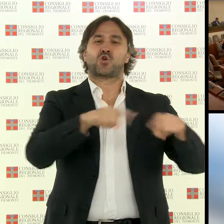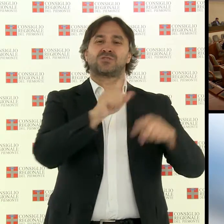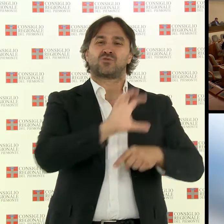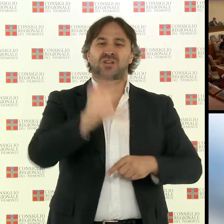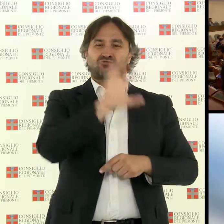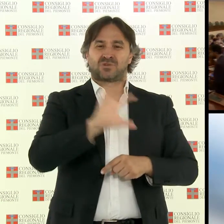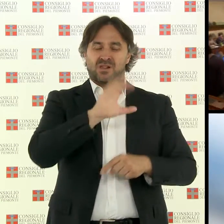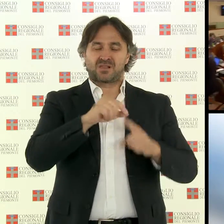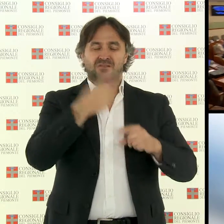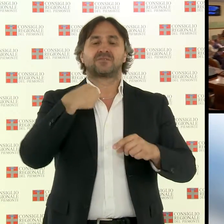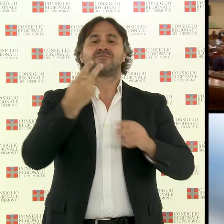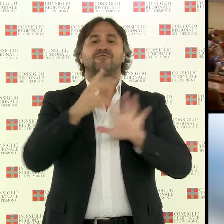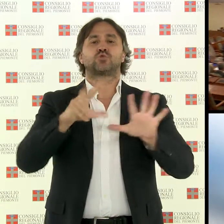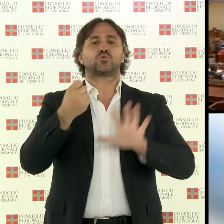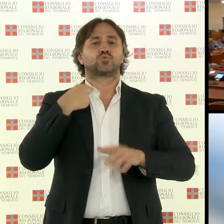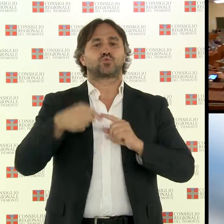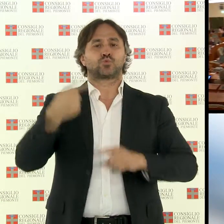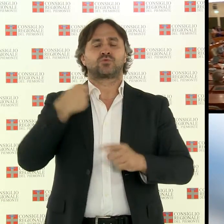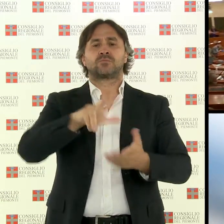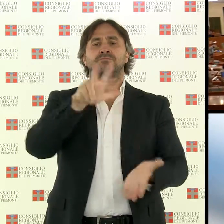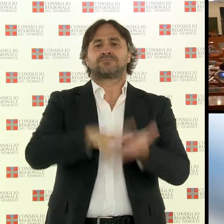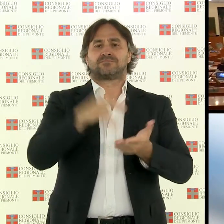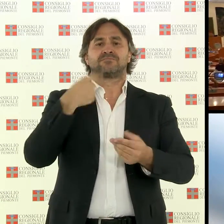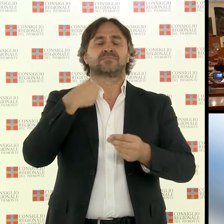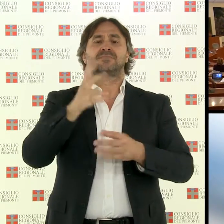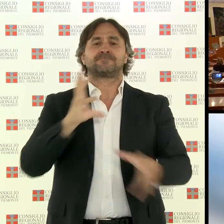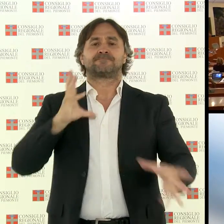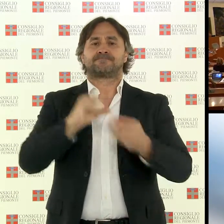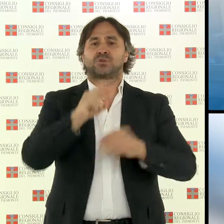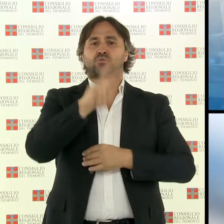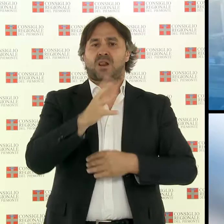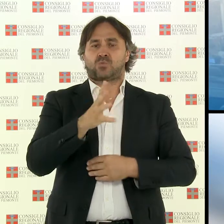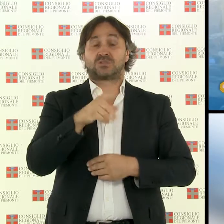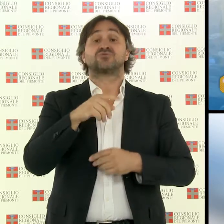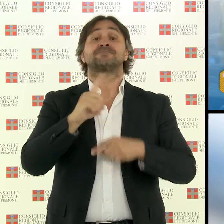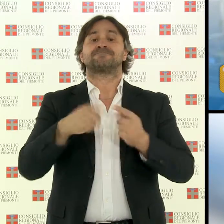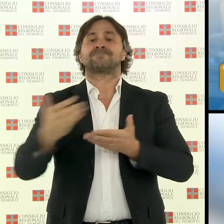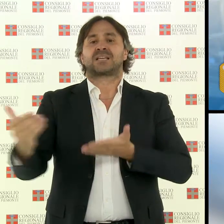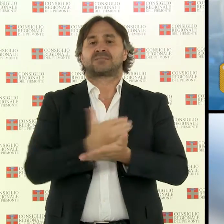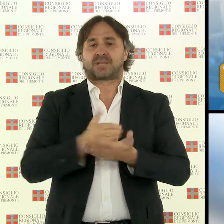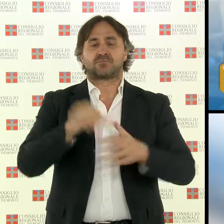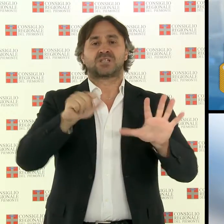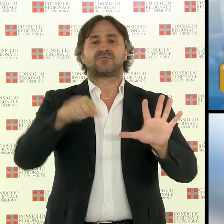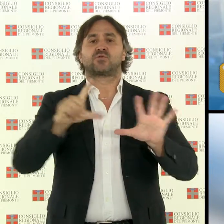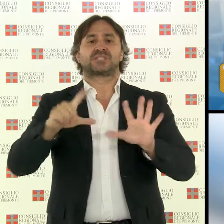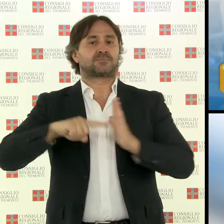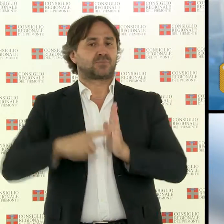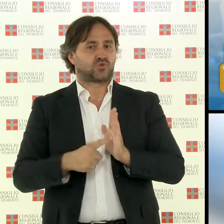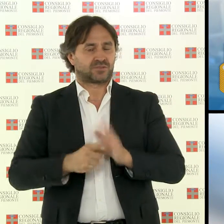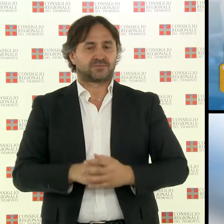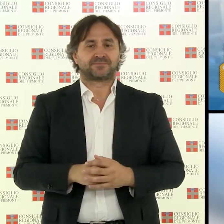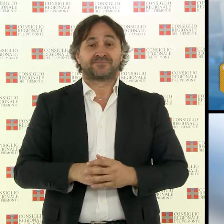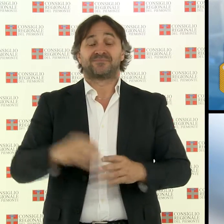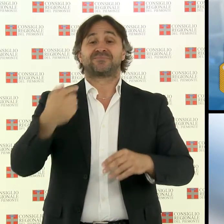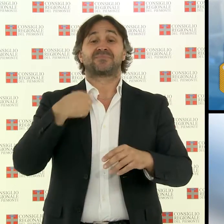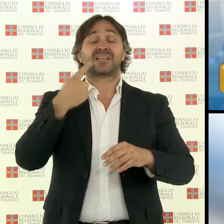ha approvato il 28 giugno il rendiconto finanziario 2015 che si chiude con un risparmio di 6,7 milioni. Ancora maggiori